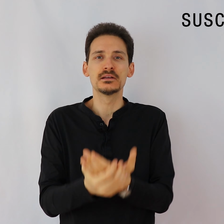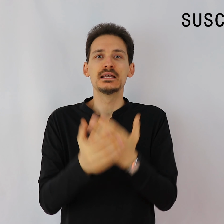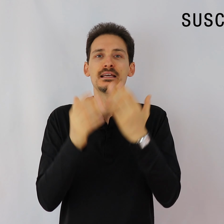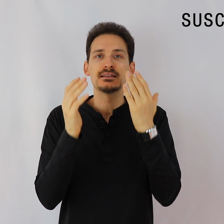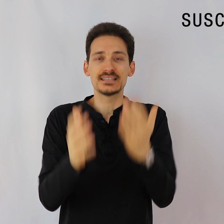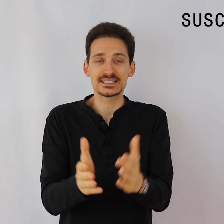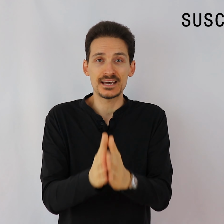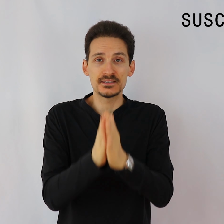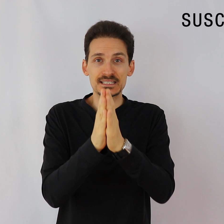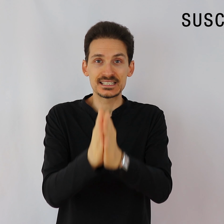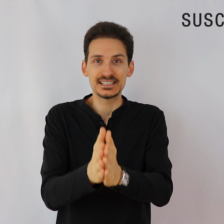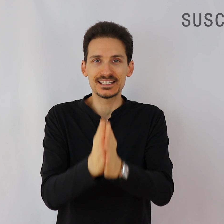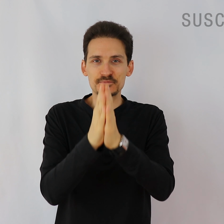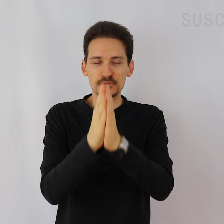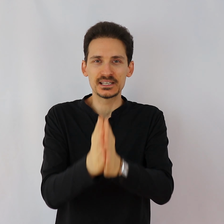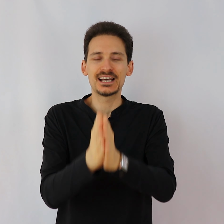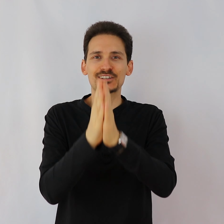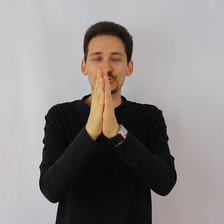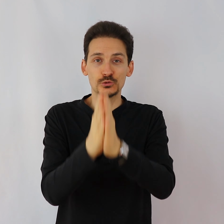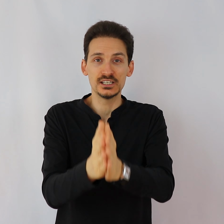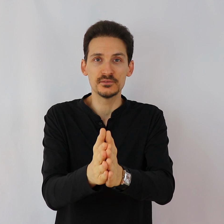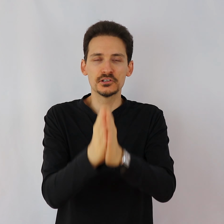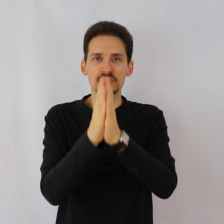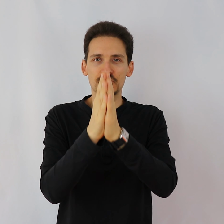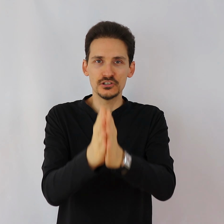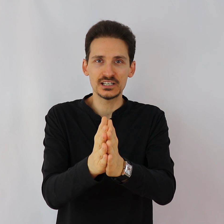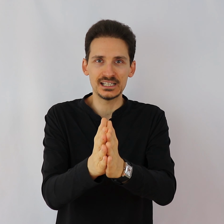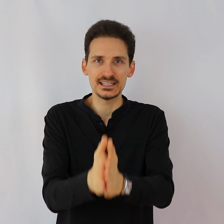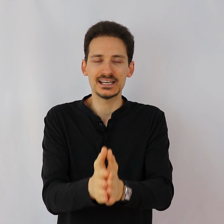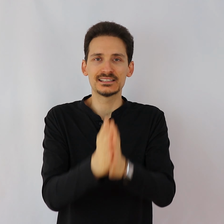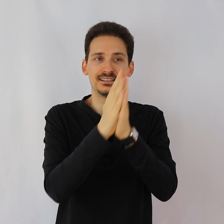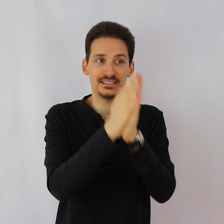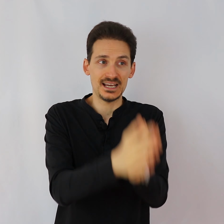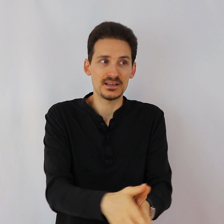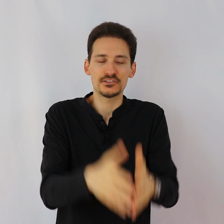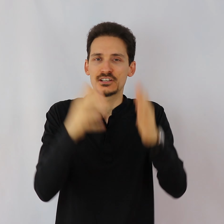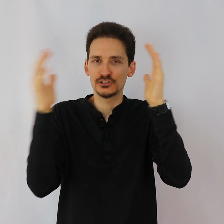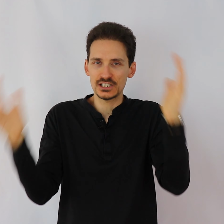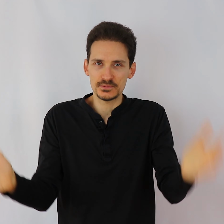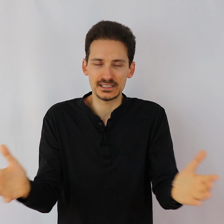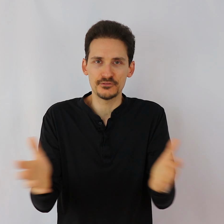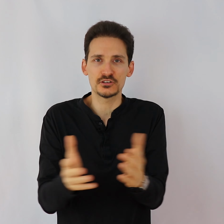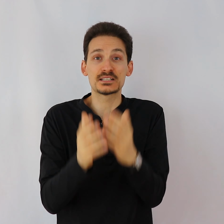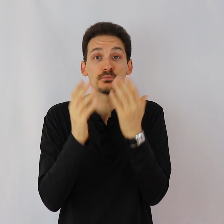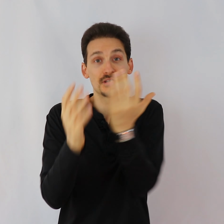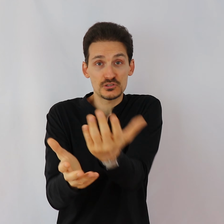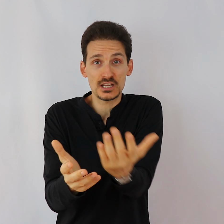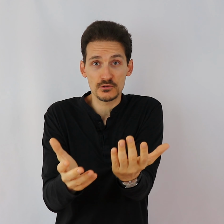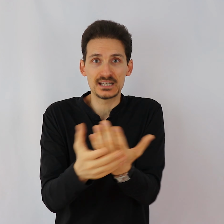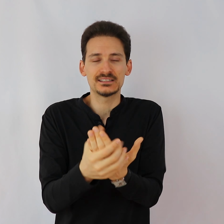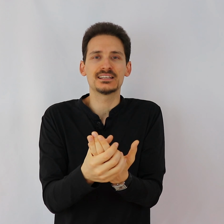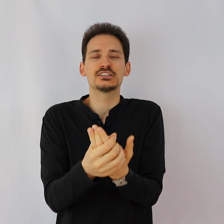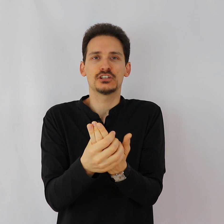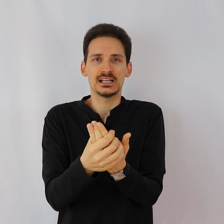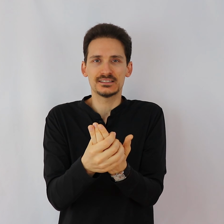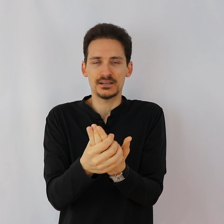ya sabes que si quieres publicar tu libro con calidad en amazon en otras plataformas podemos ayudarte en editorial letra